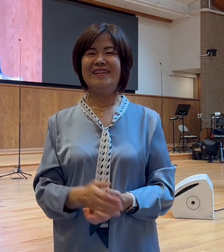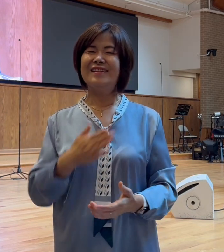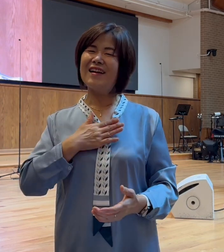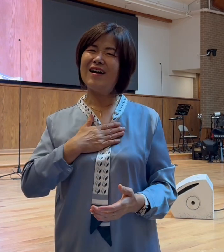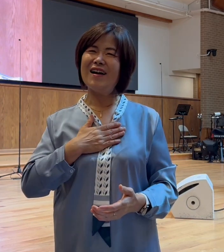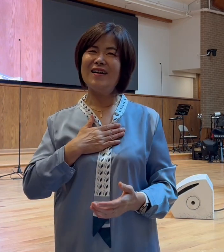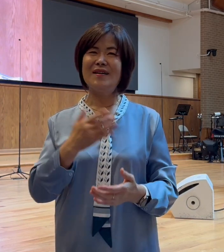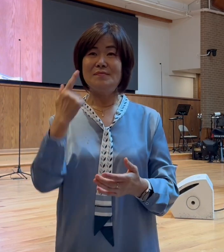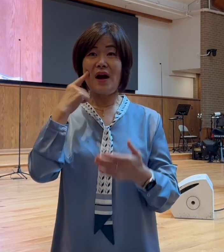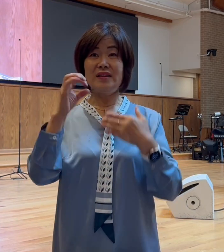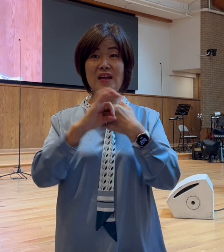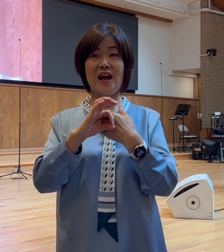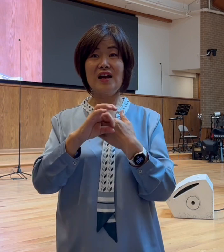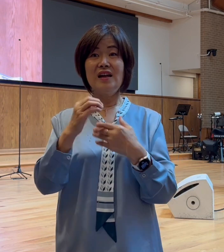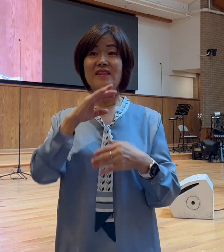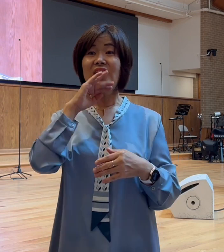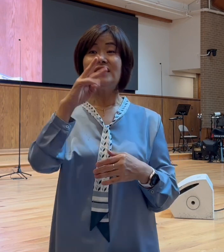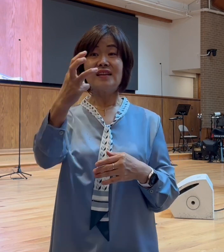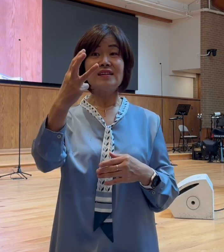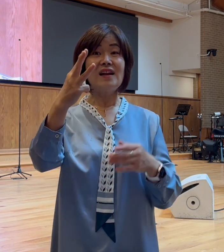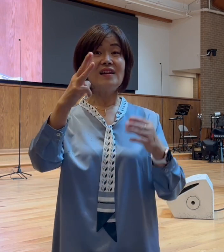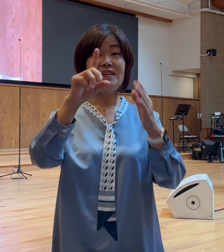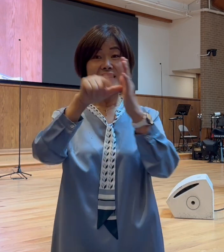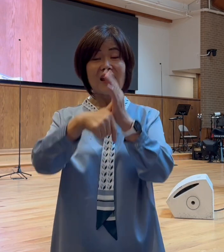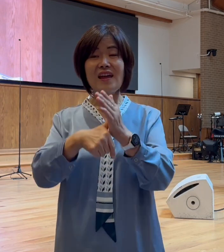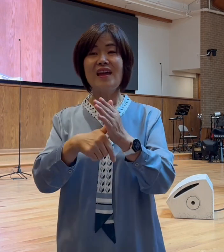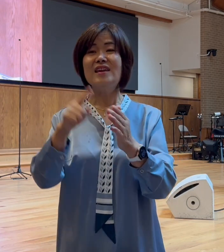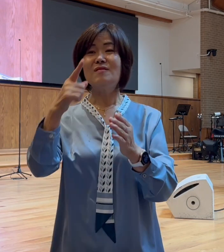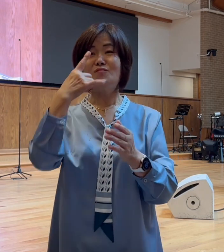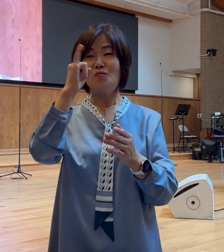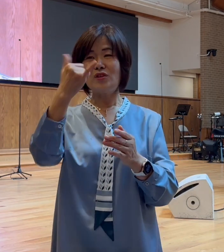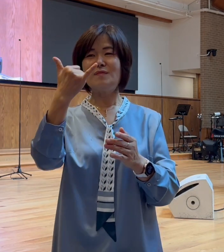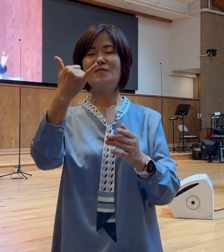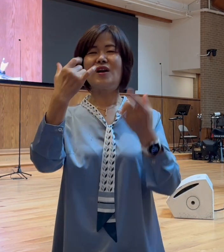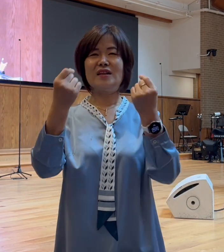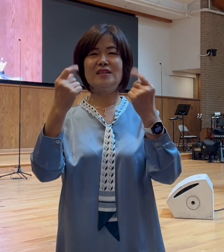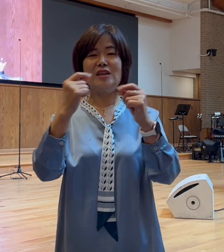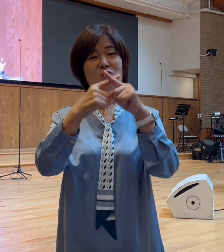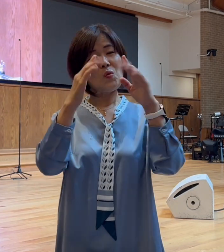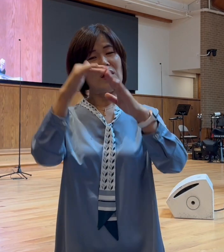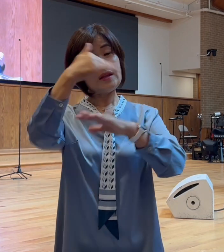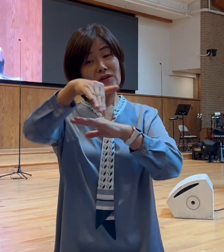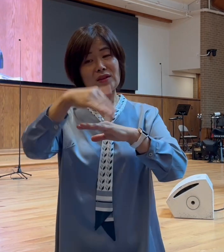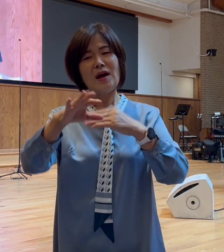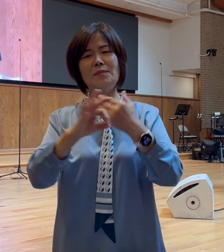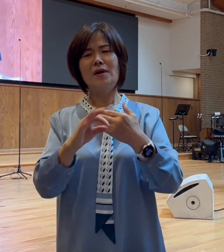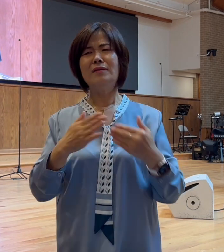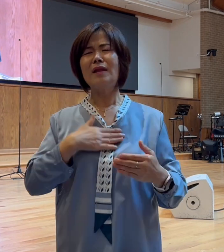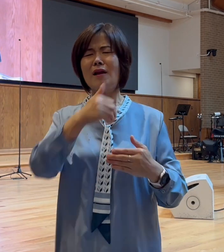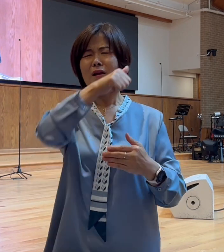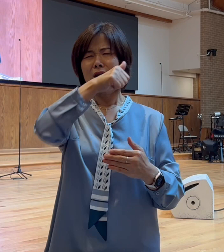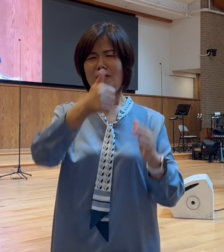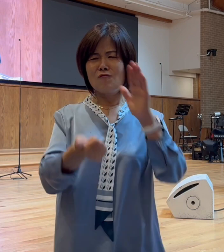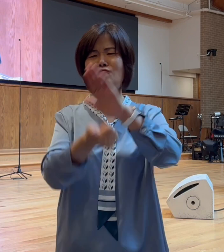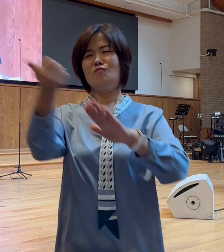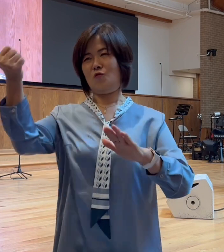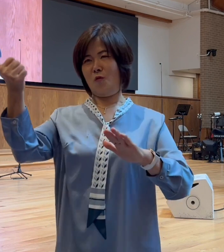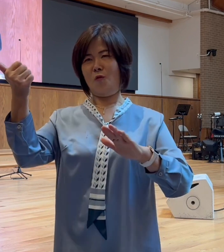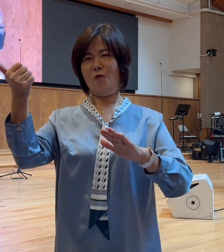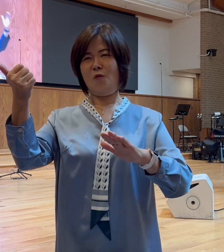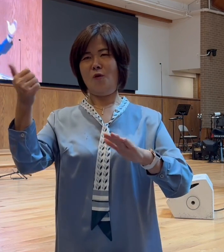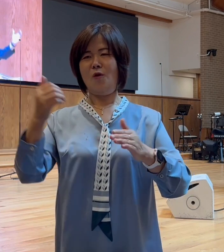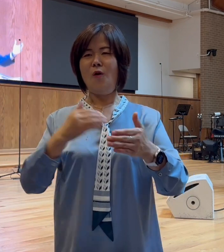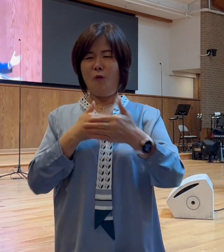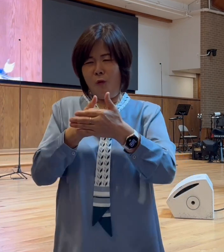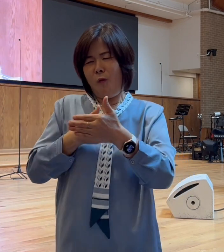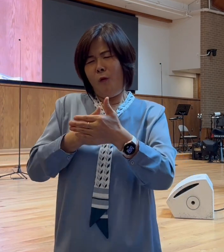제가 만약에 3달 때 이런 노래를 들으면서 부모님과 함께 교회를 다녔다면 제 꿈도